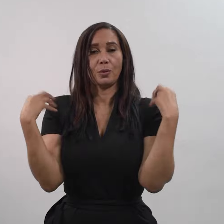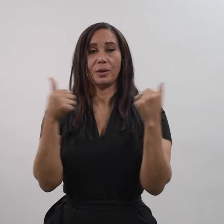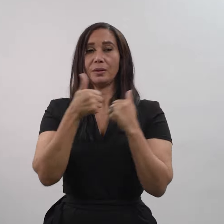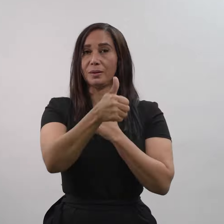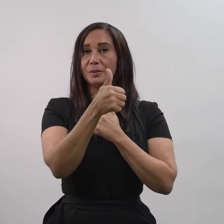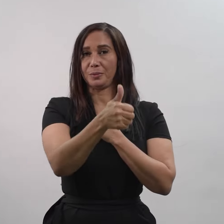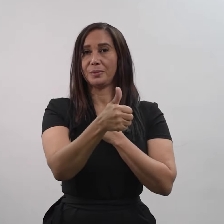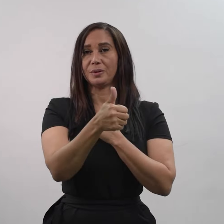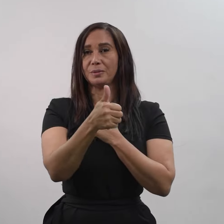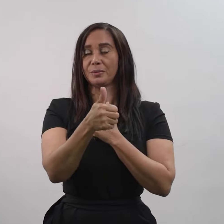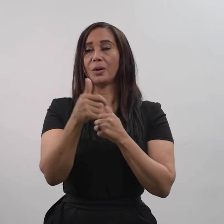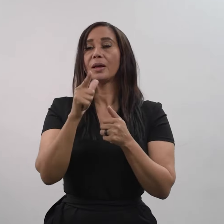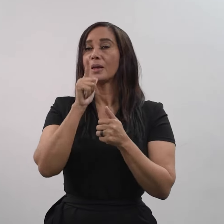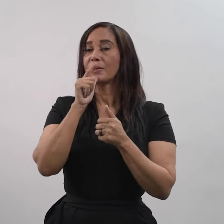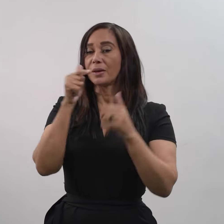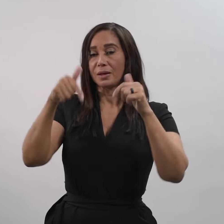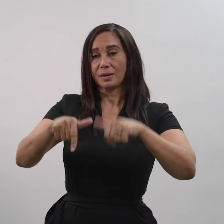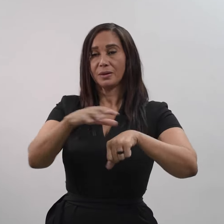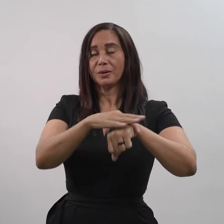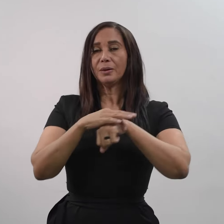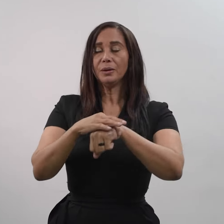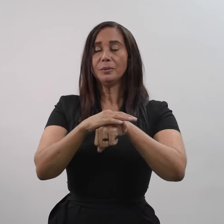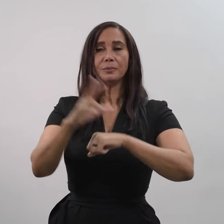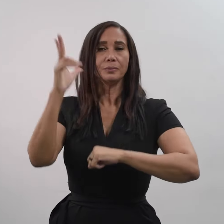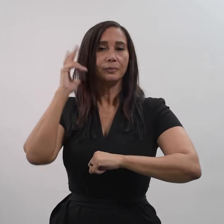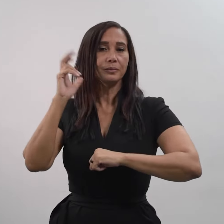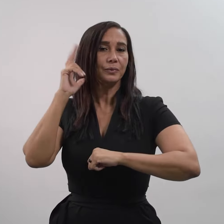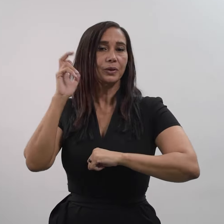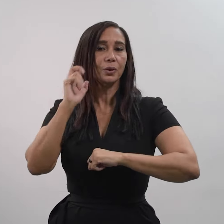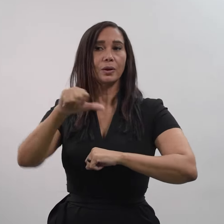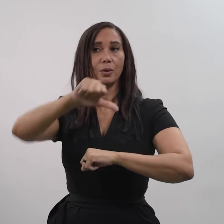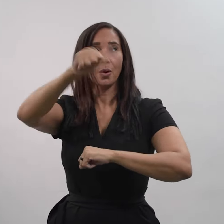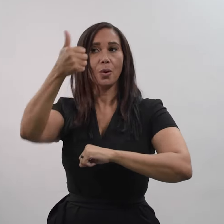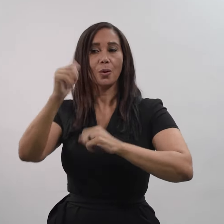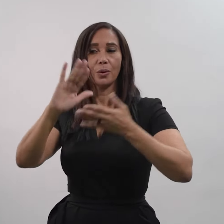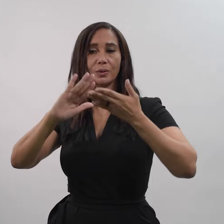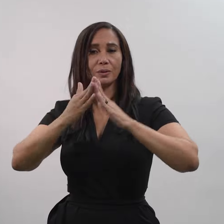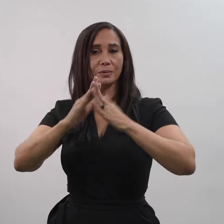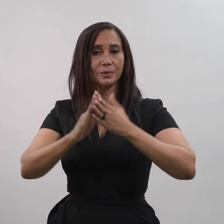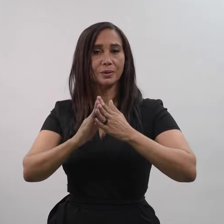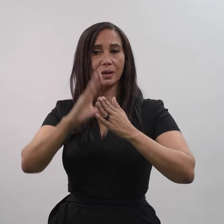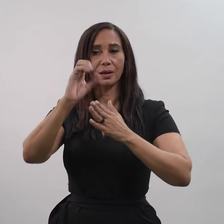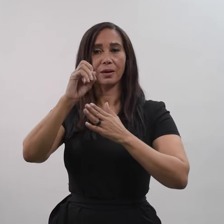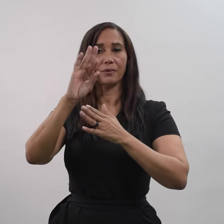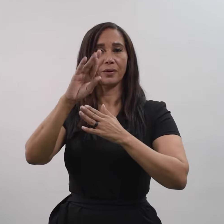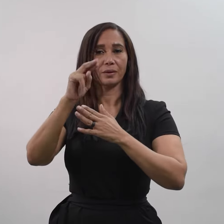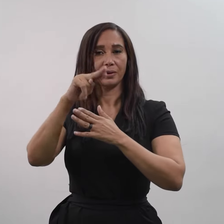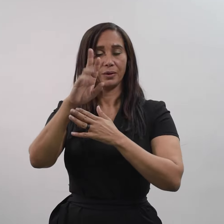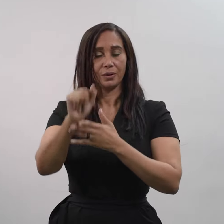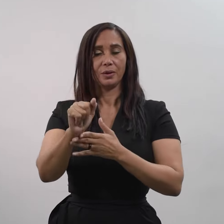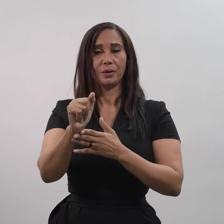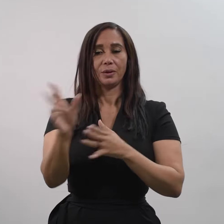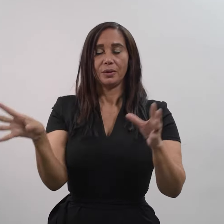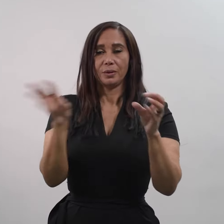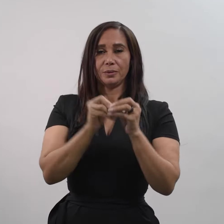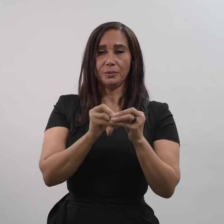Haz también aquí en tu tierra lo que hemos oído que has hecho en Cafarnaúm. Y añadió: Les